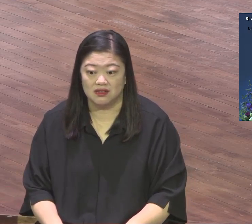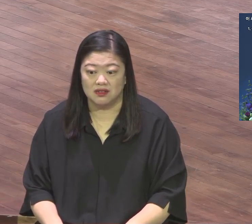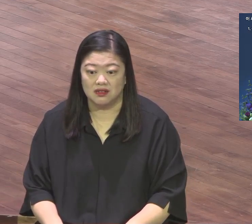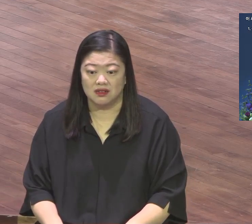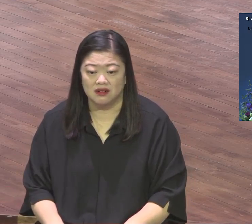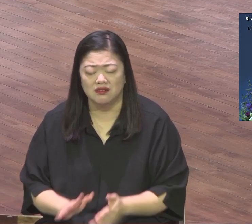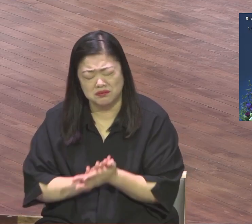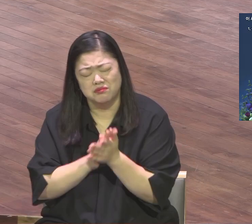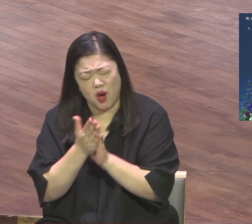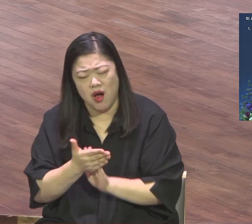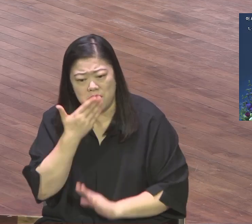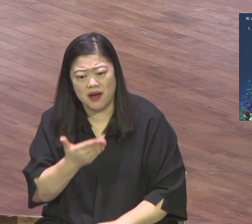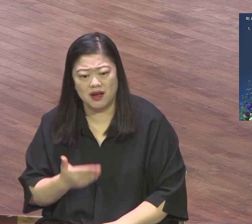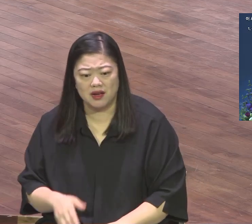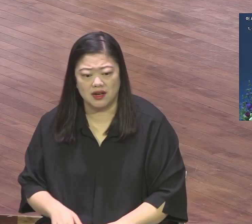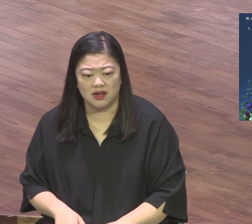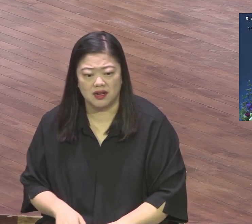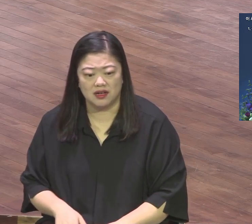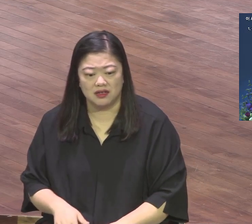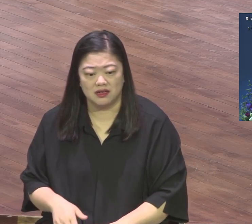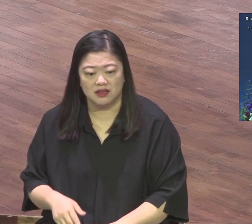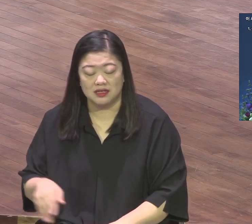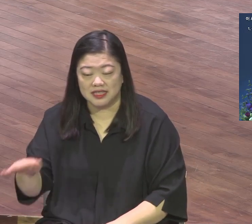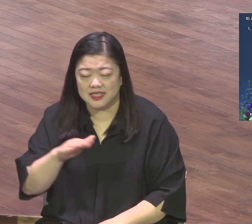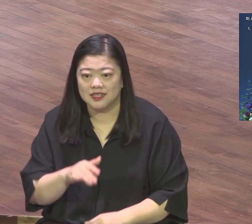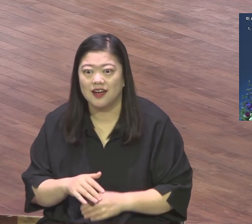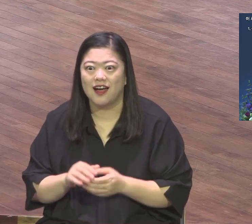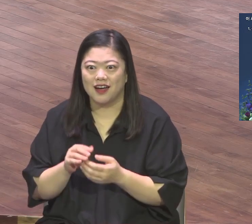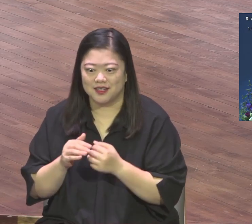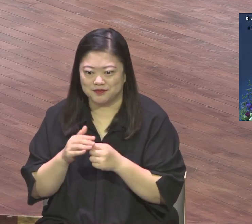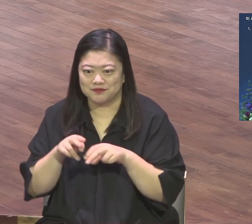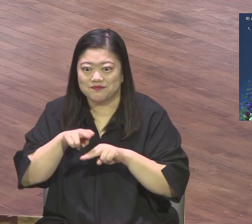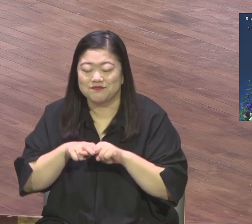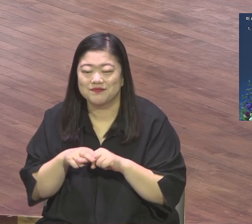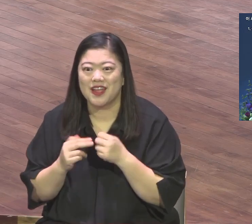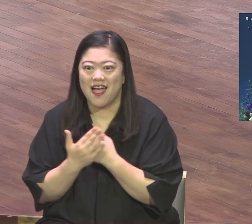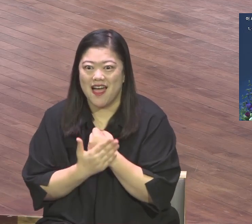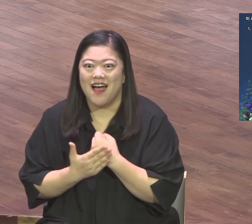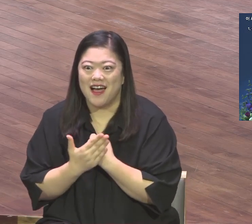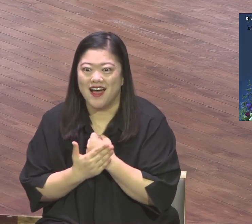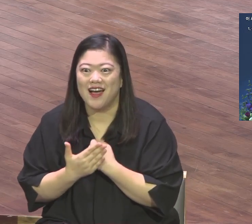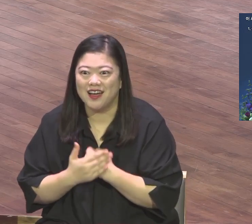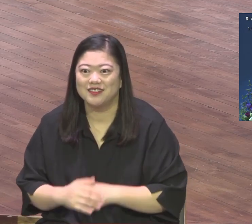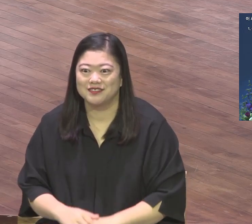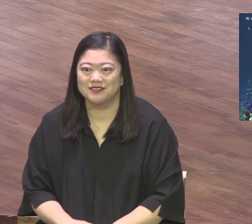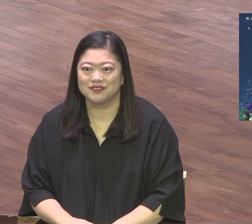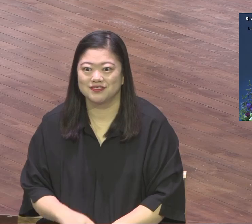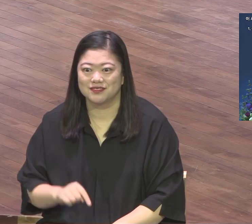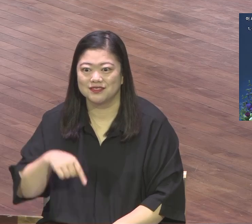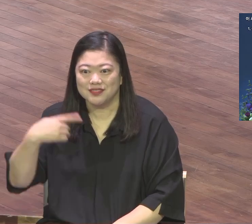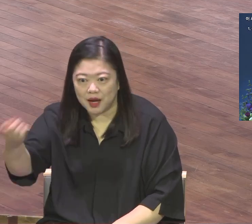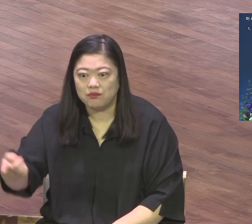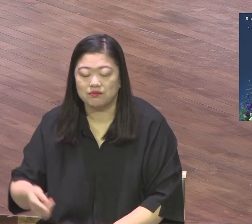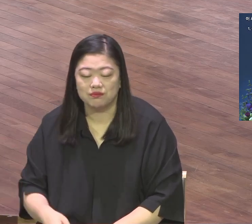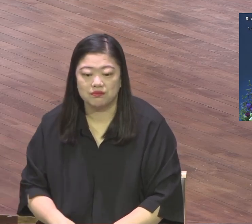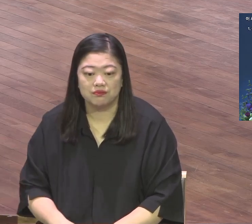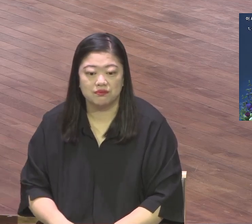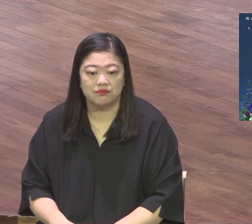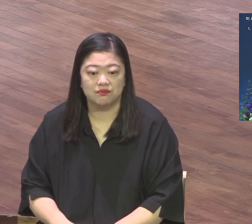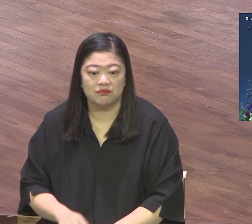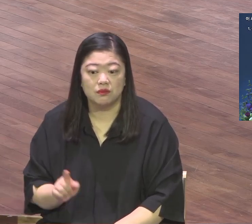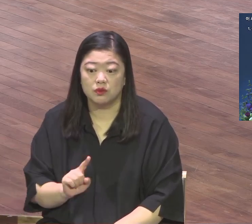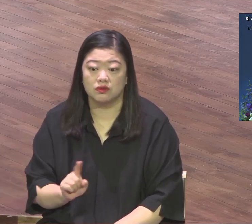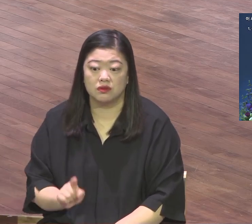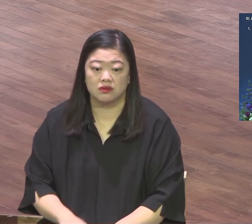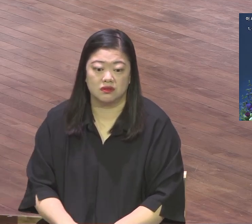달라진다니까. 한 개라도 해보시라니까. 저 우리 장로님들에게 한번 이야기했잖아요. 다락방 한 개라도 해보라고. 일주일에 한